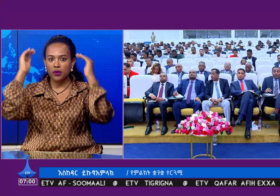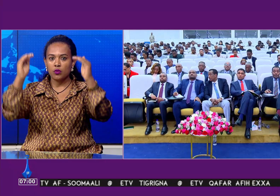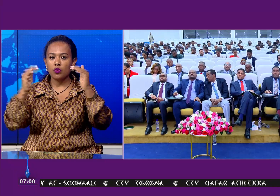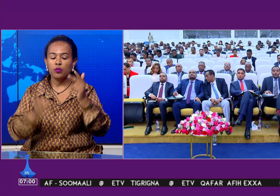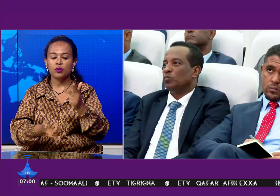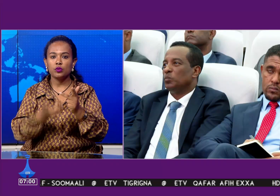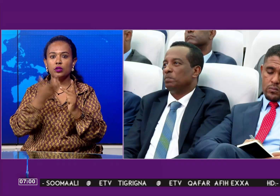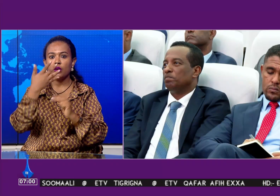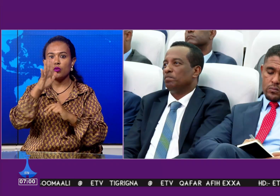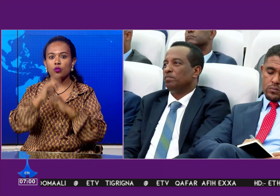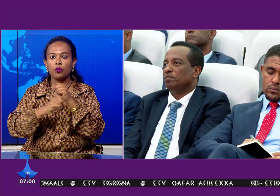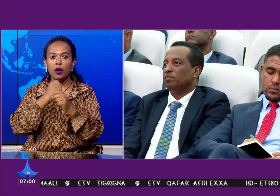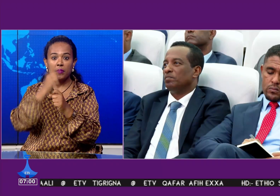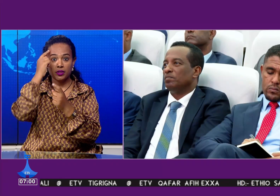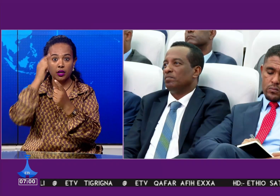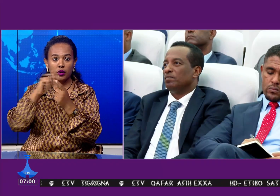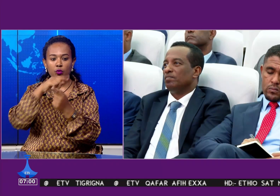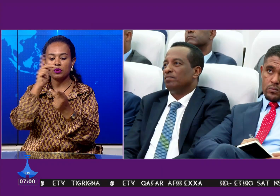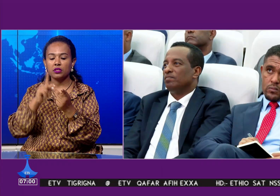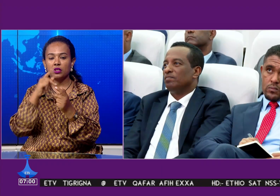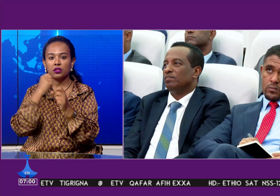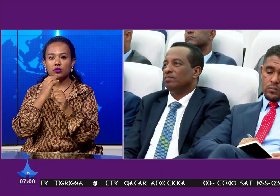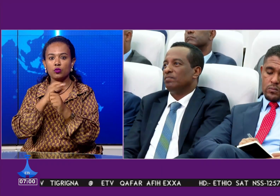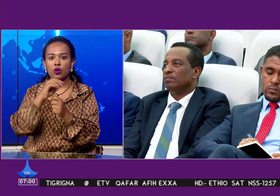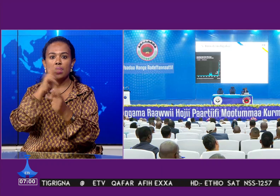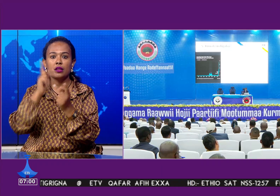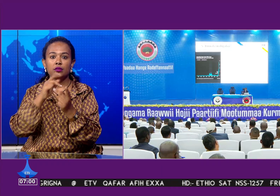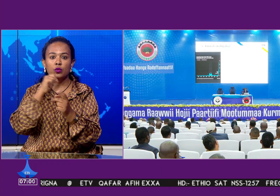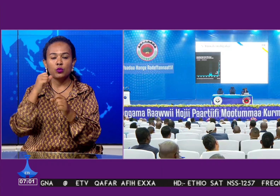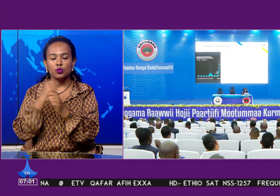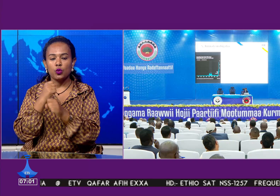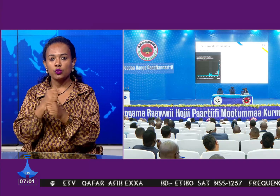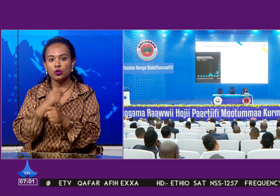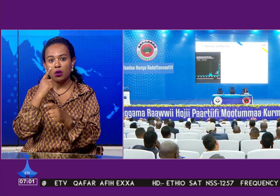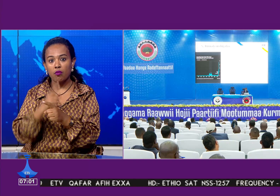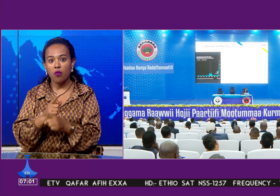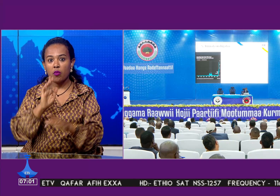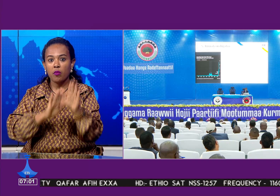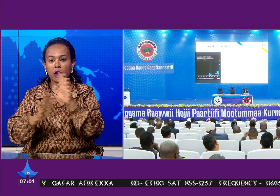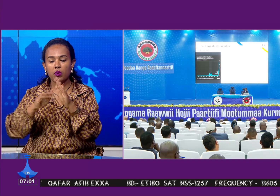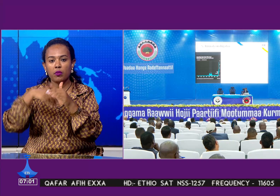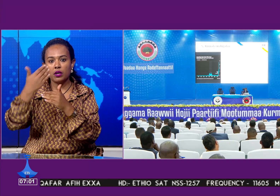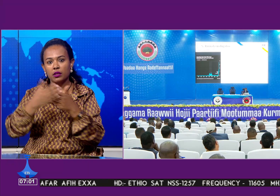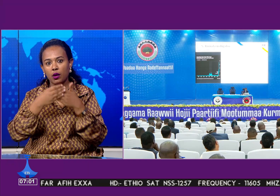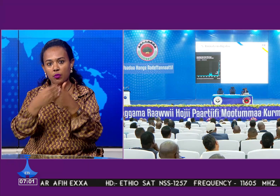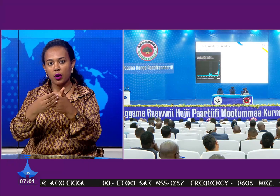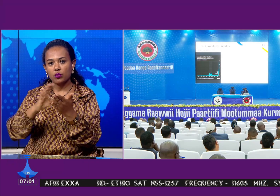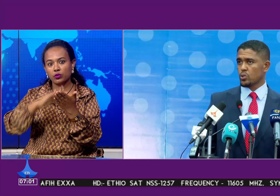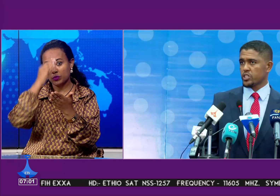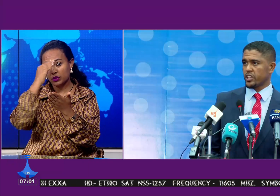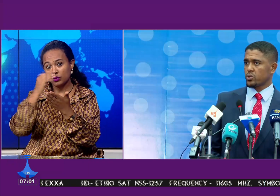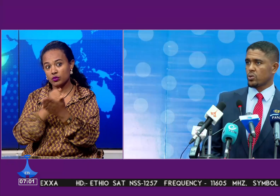በሶስተኛው ሩብ ዓመት ታቅደው በስኬት የተከናወኑና ያልተሳኩ ስራዎችን በአግባቡ በመገምገም ለቀጣይ አመራሩ ትምህርት ሊወስድ